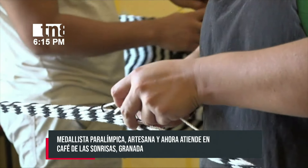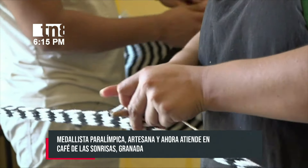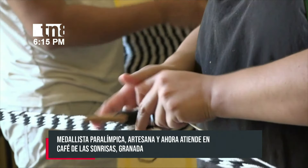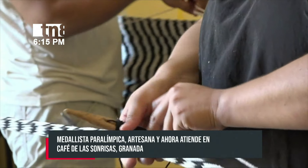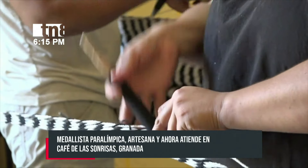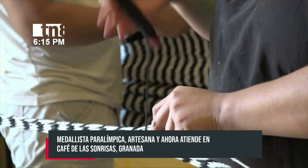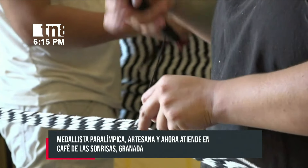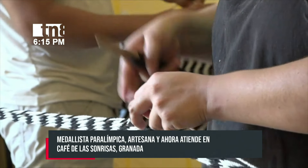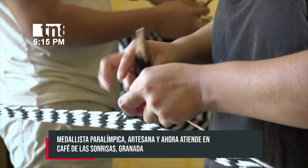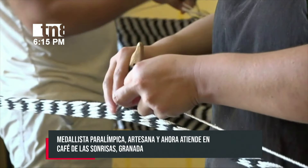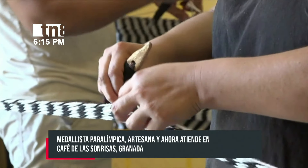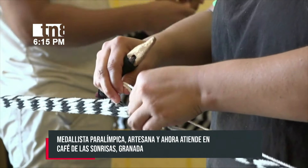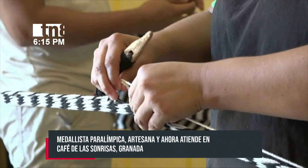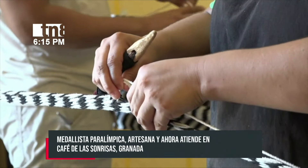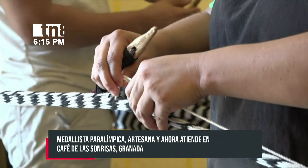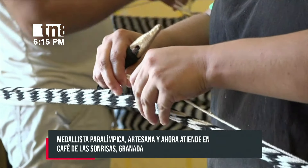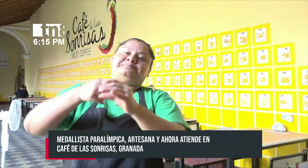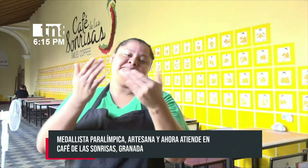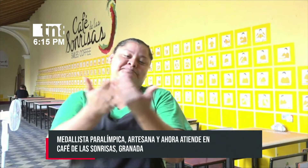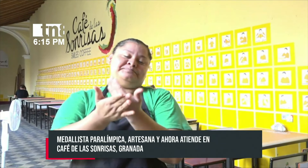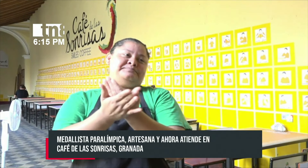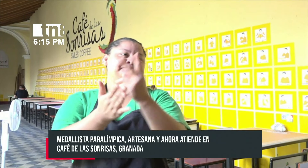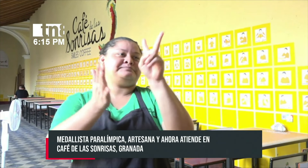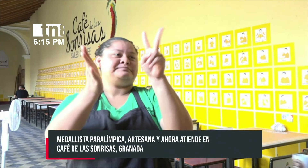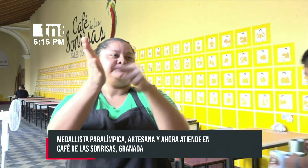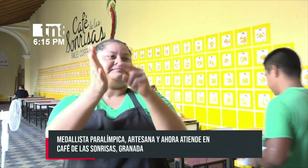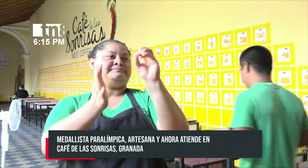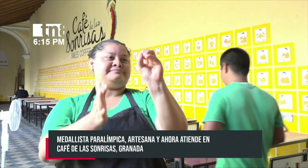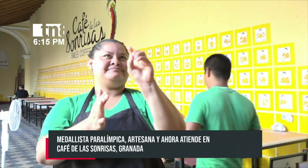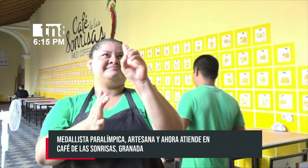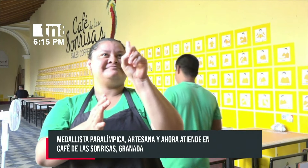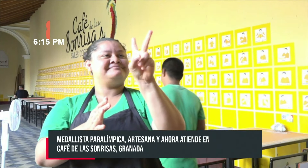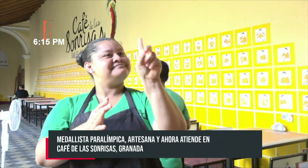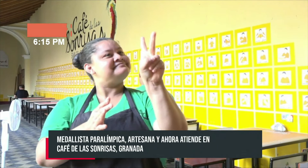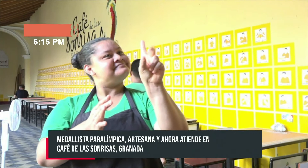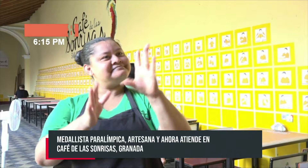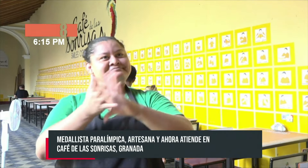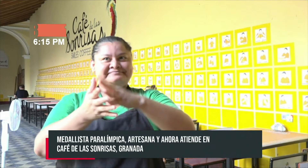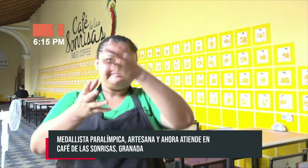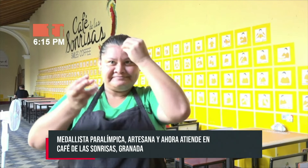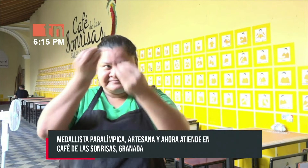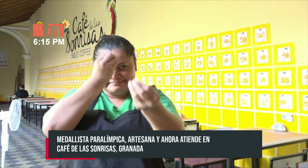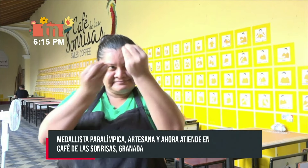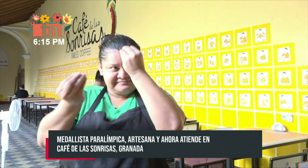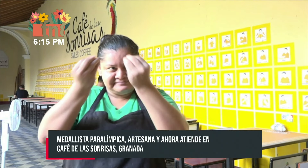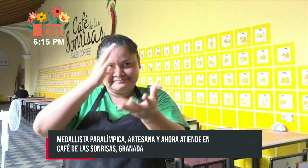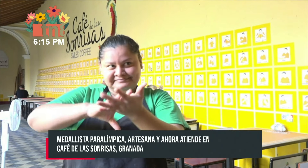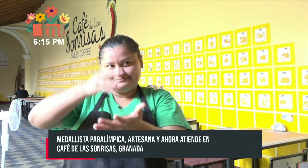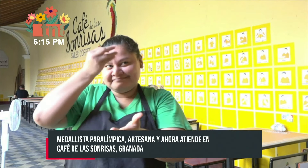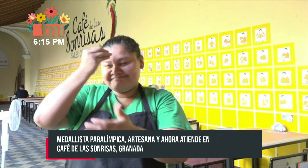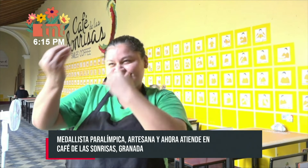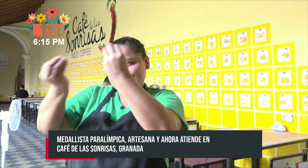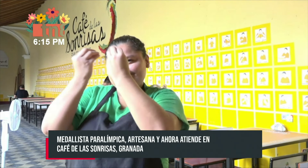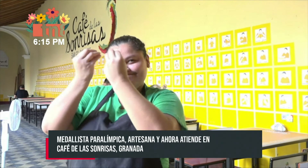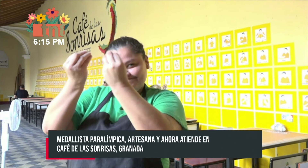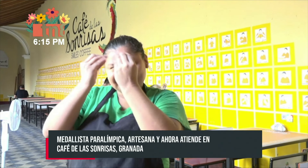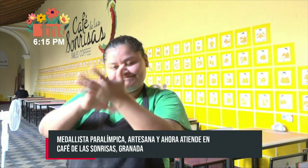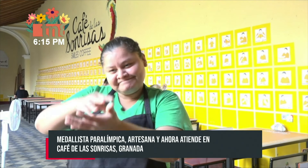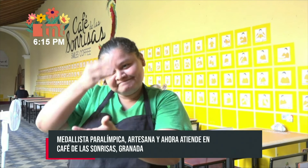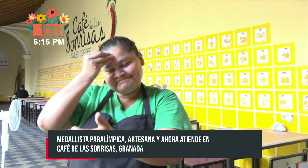sabía, y luego me fui incluyendo poco a poco. Luego, en el 2012, ya sabía hacer muy bien